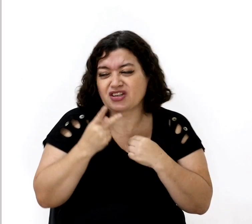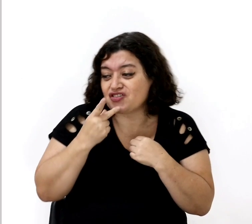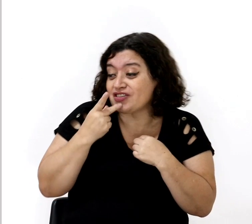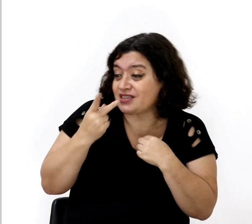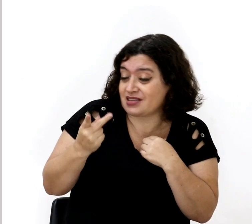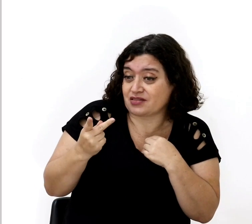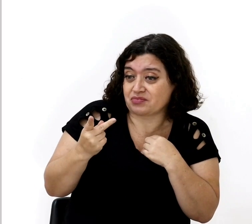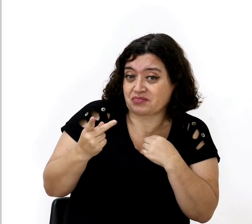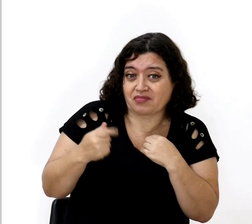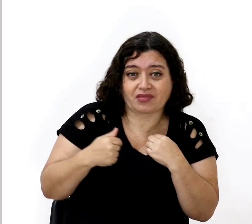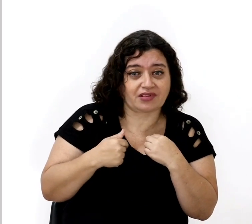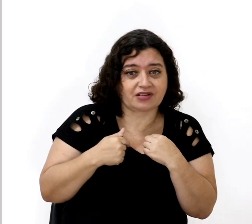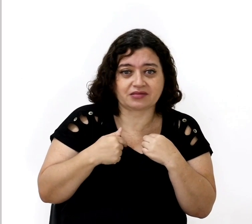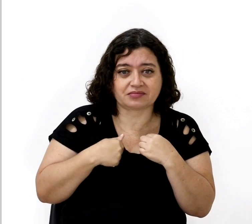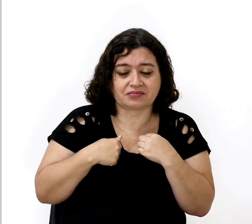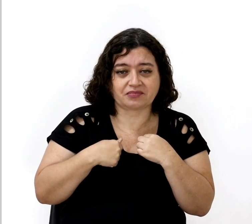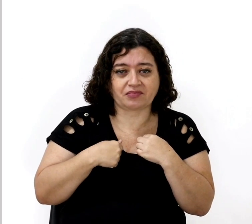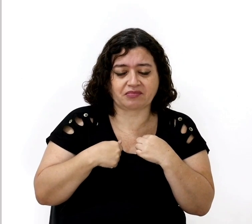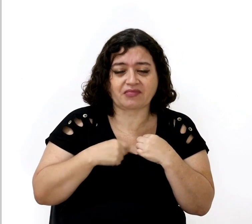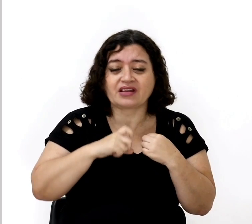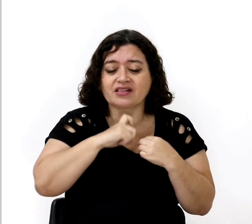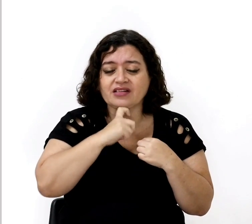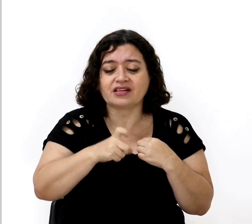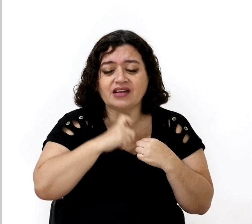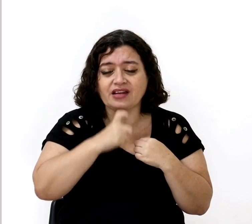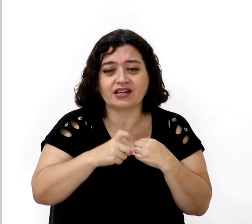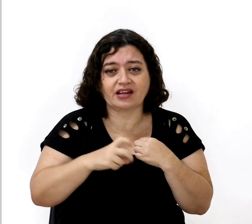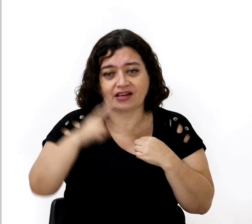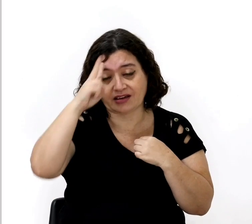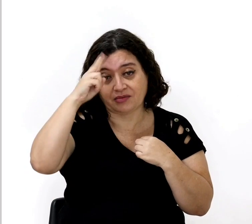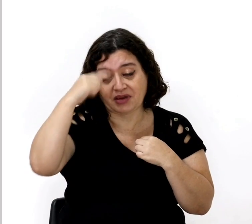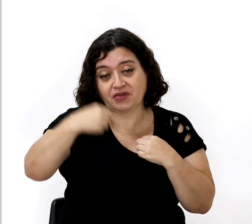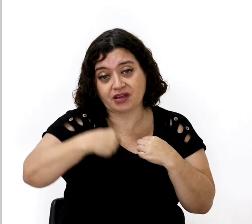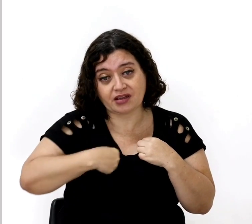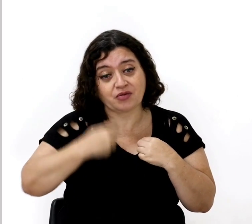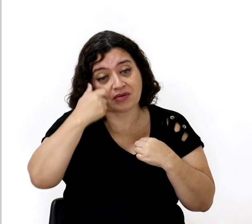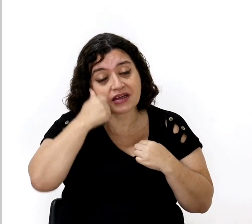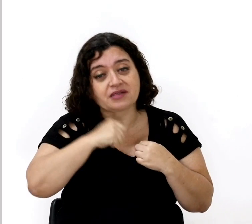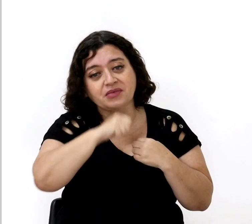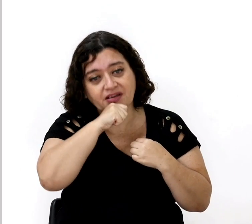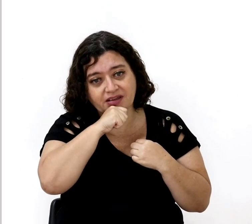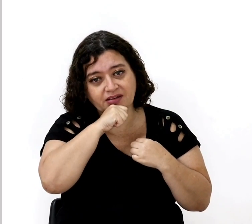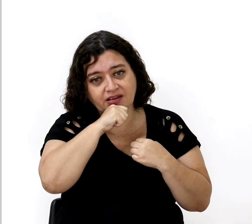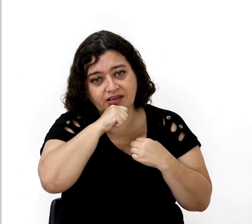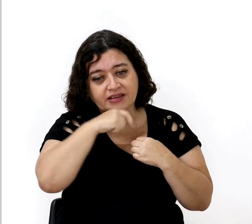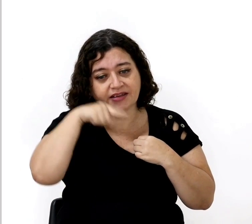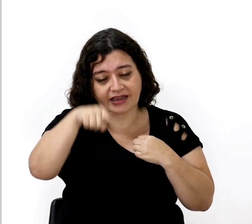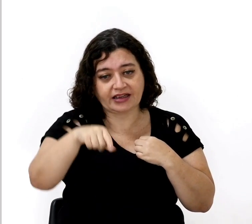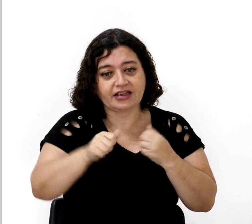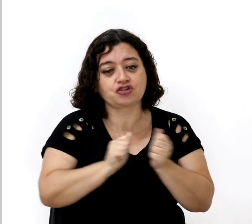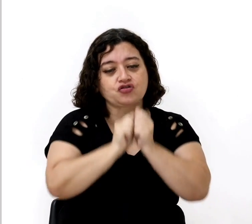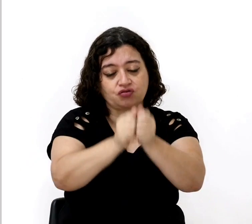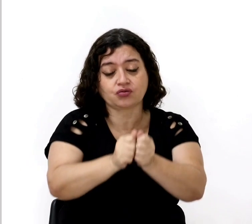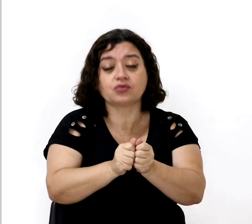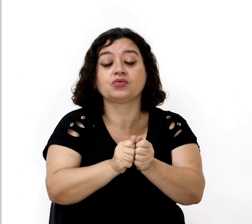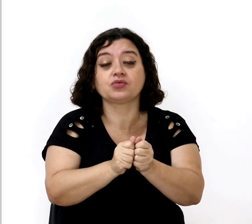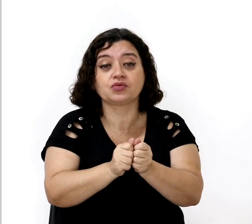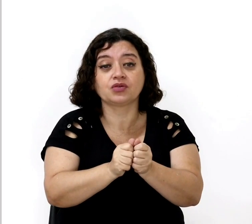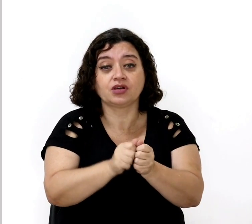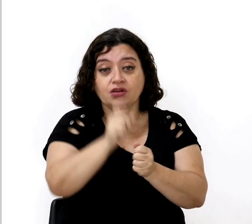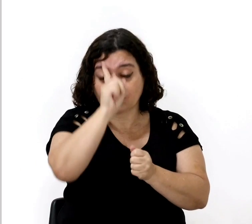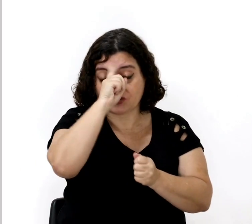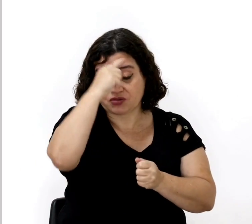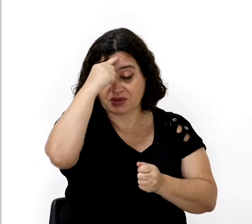E elas diziam assim, eu achei que ninguém tinha lembrado que hoje eu era mãe, né? E ela estava no hospital com um